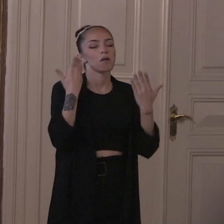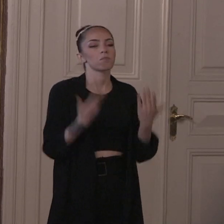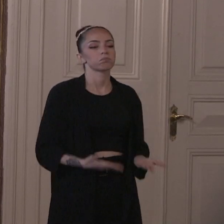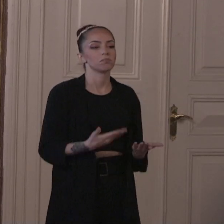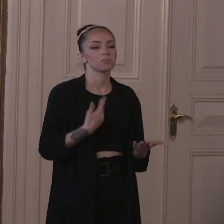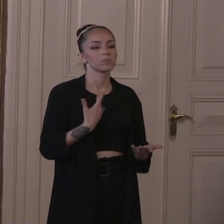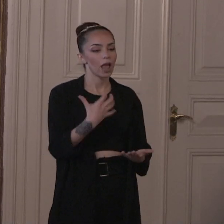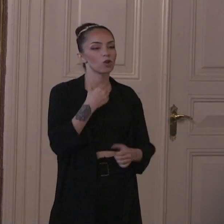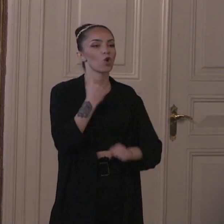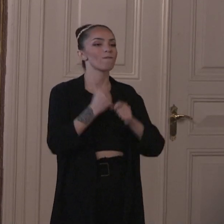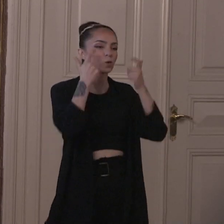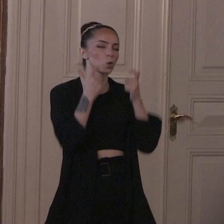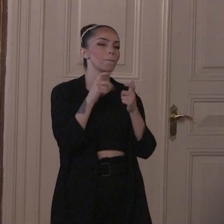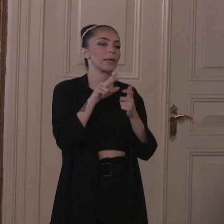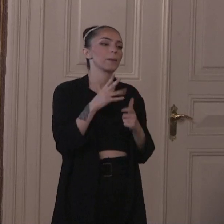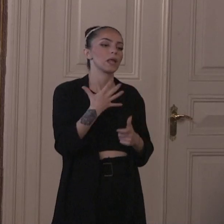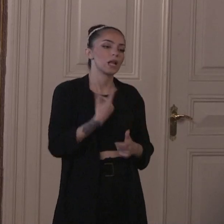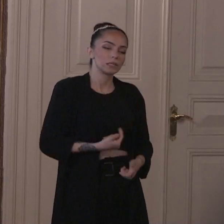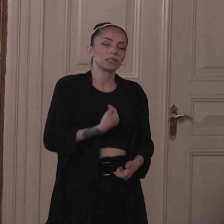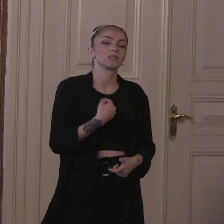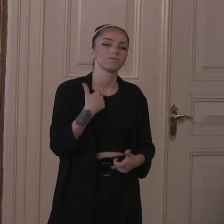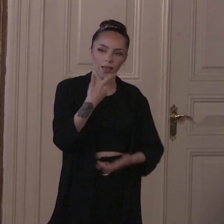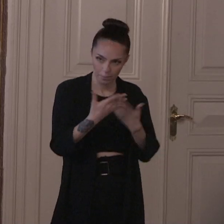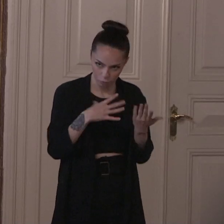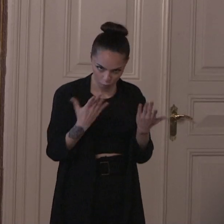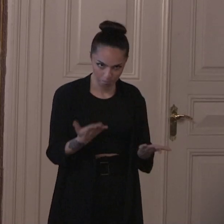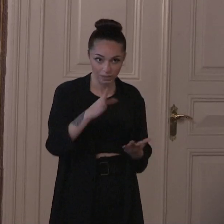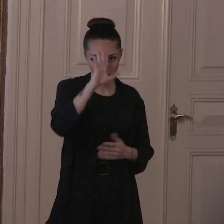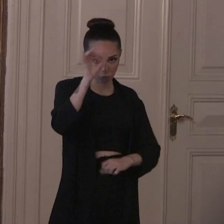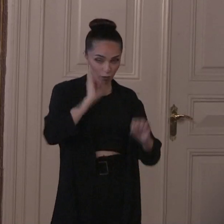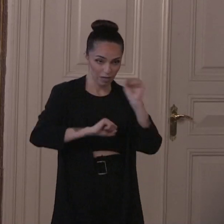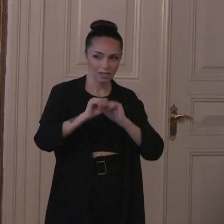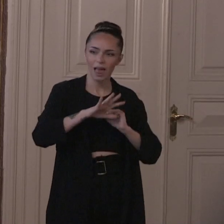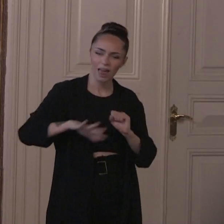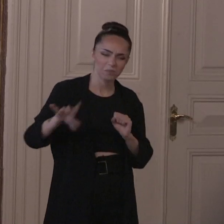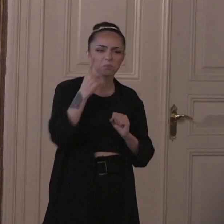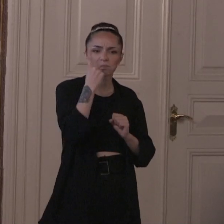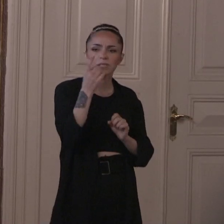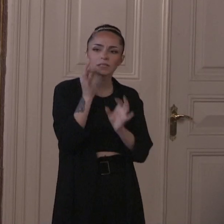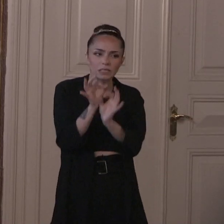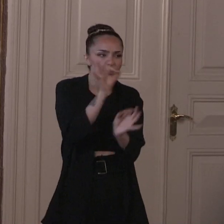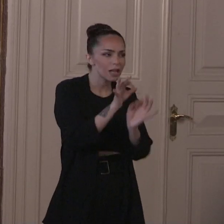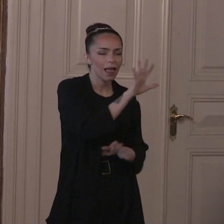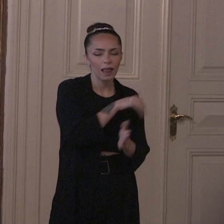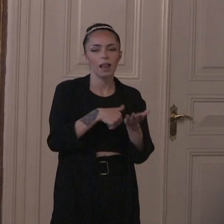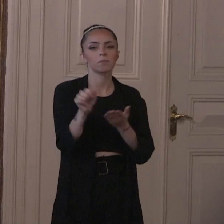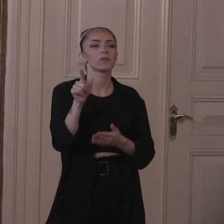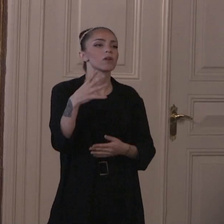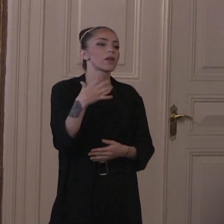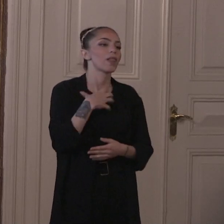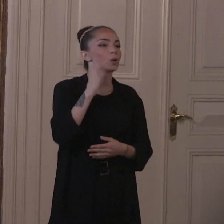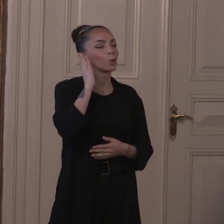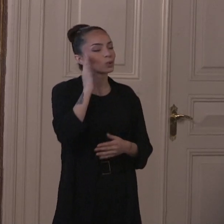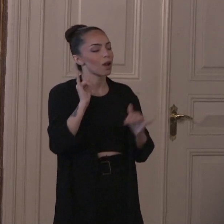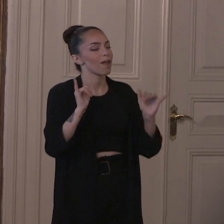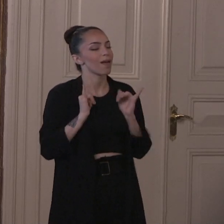bir eylemde bütün olduğunu burada vurgulamak istiyorum. İstanbul Üniversitesi'nin her bireyi, ama her bireyi kendi huzur, refah